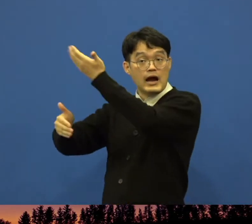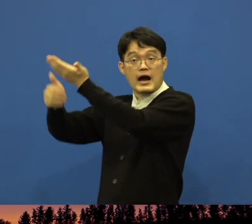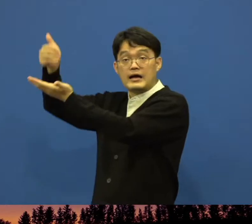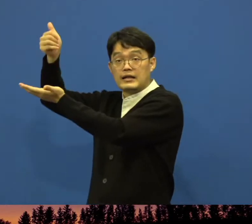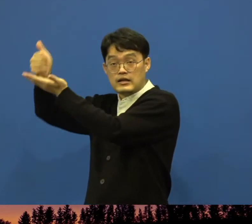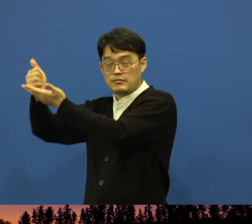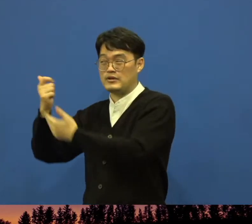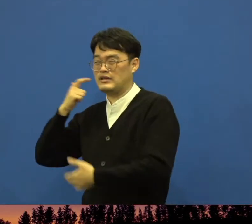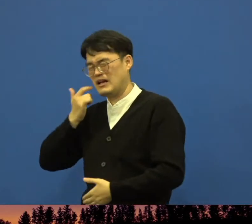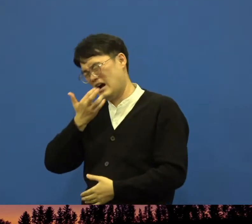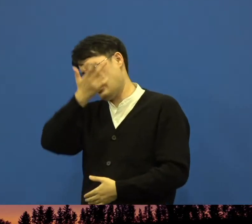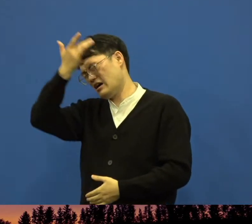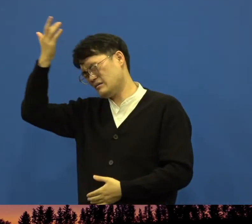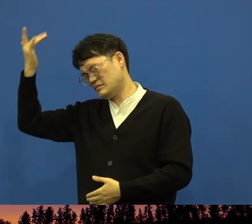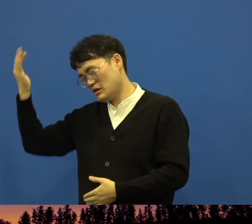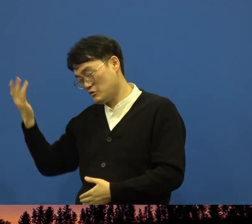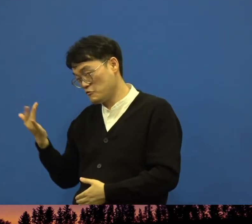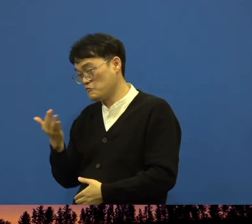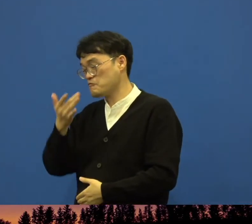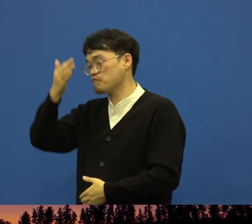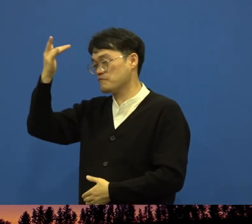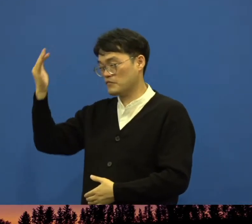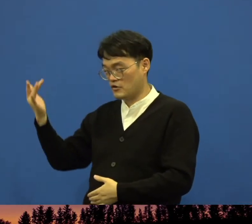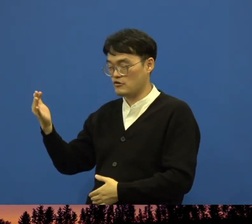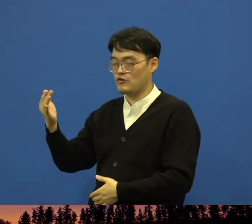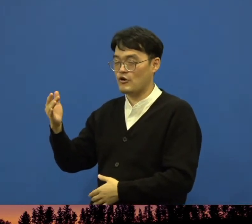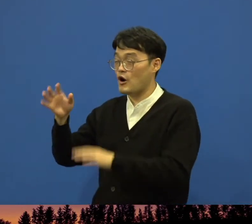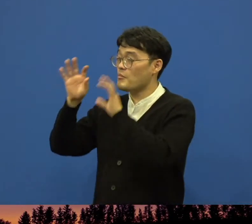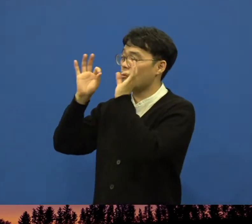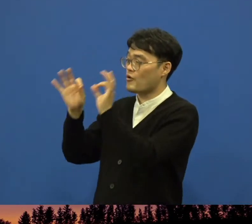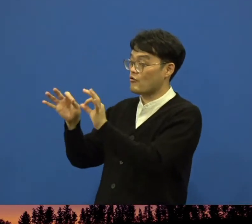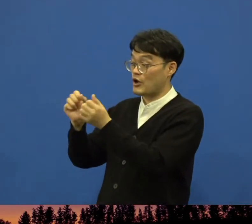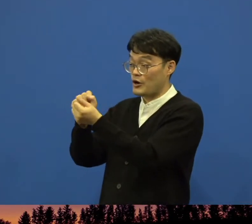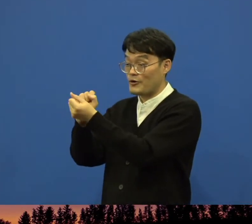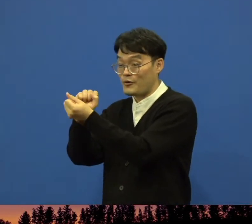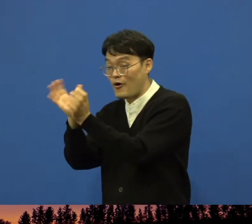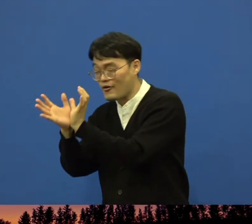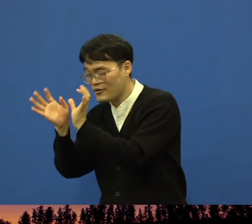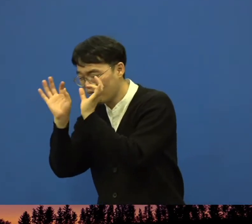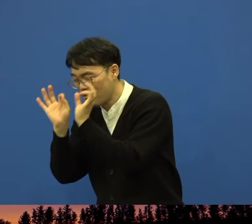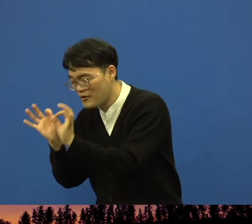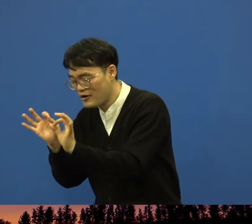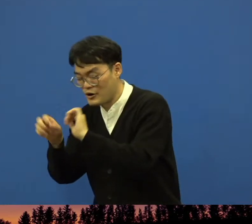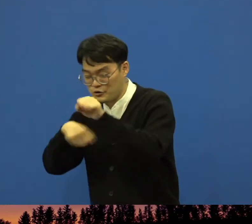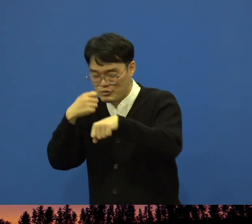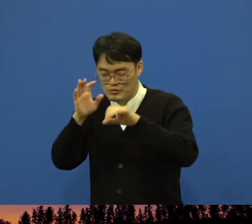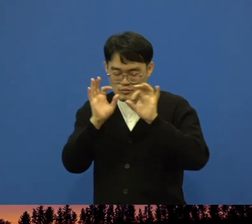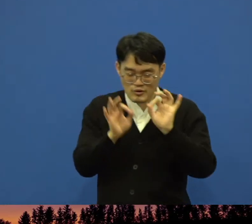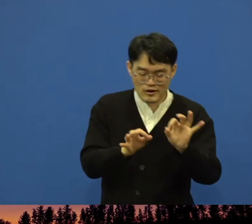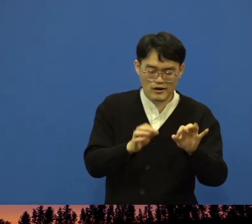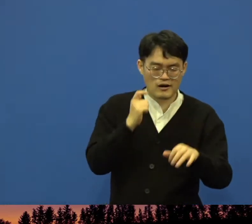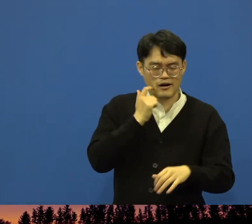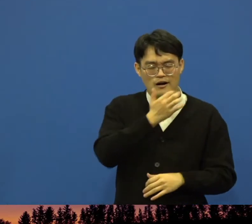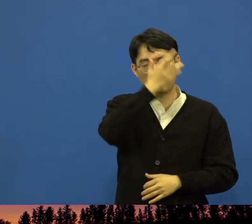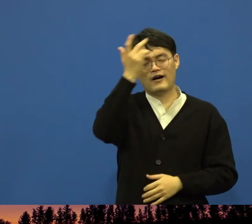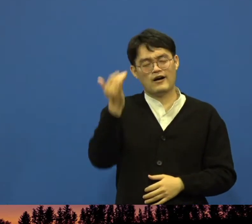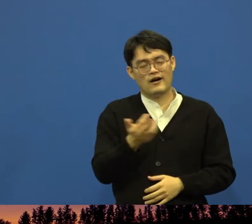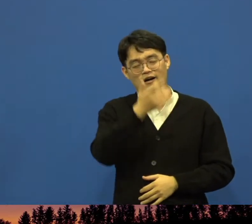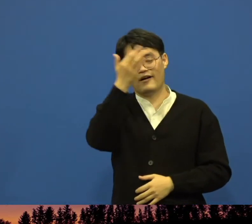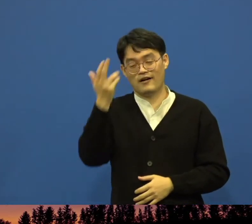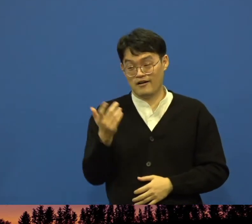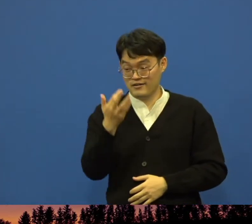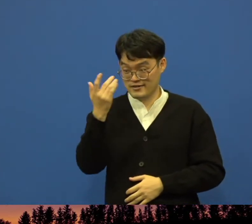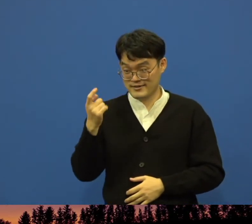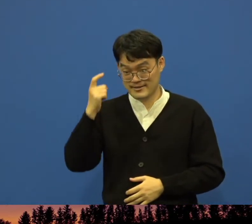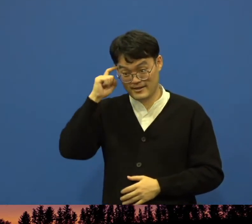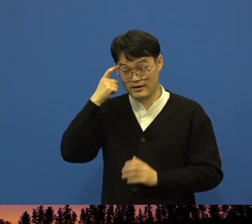탁월하신 거예요, 여러분. 그래서 우리가 이 꽃이나 동물이나 뭐 이런 모든 걸 봐도 너무